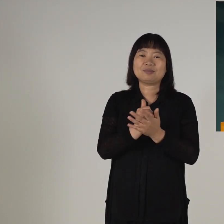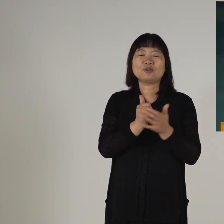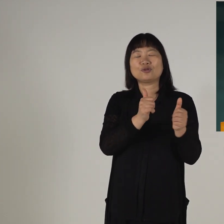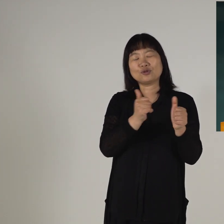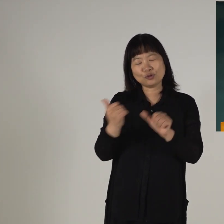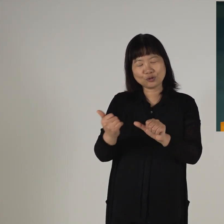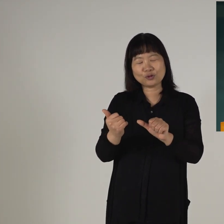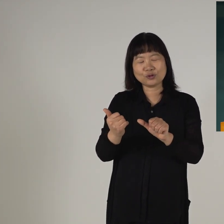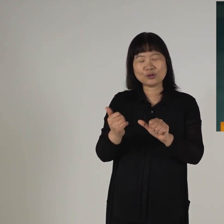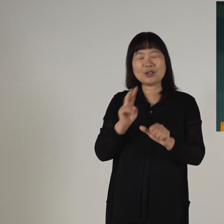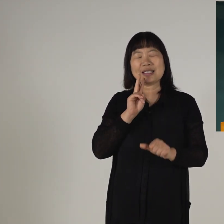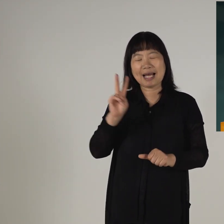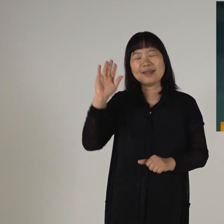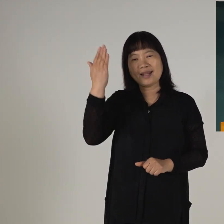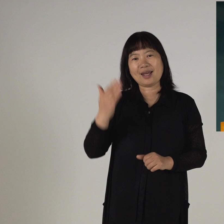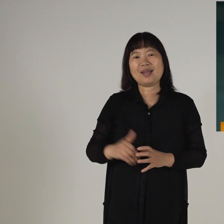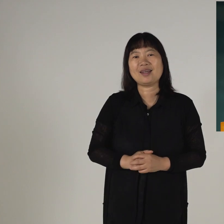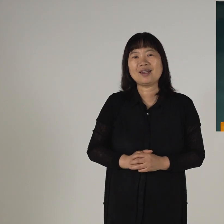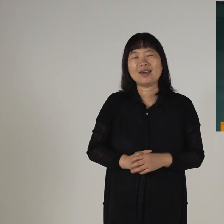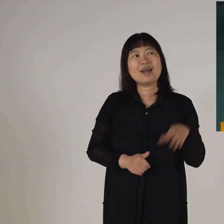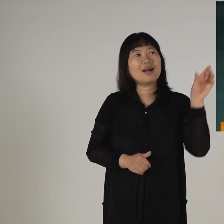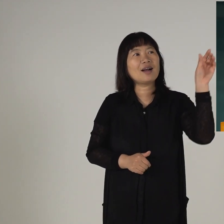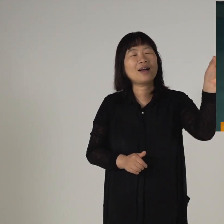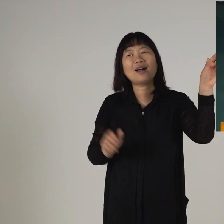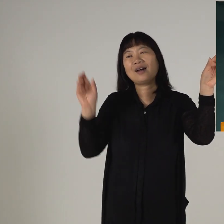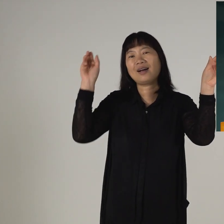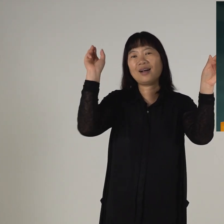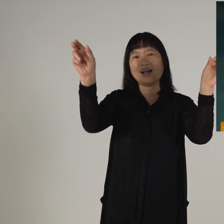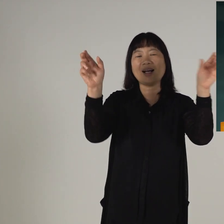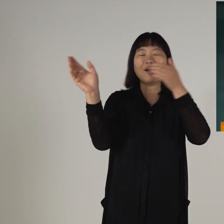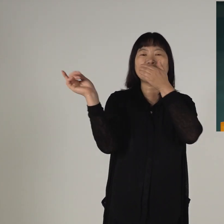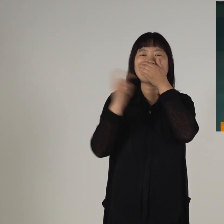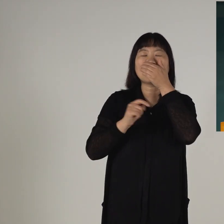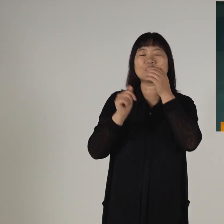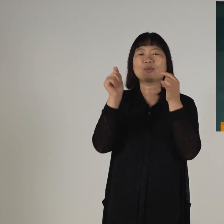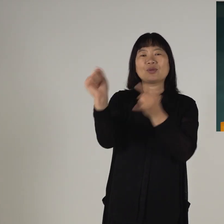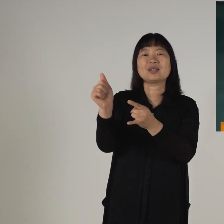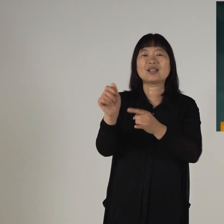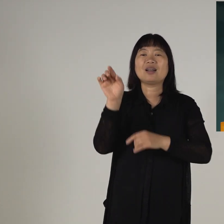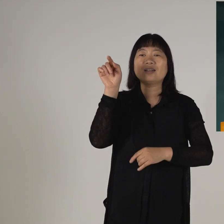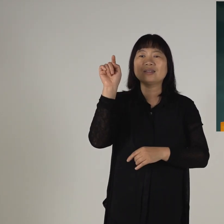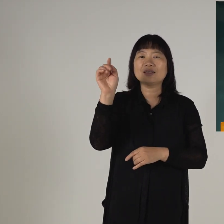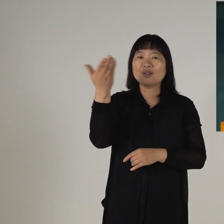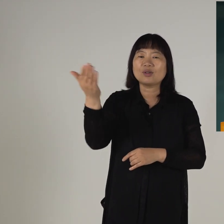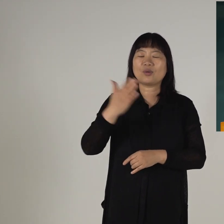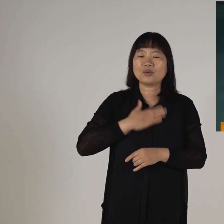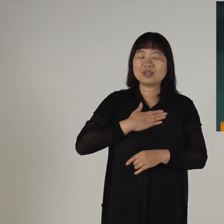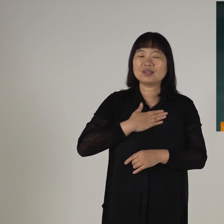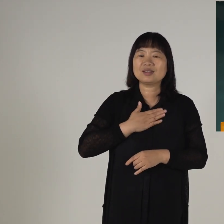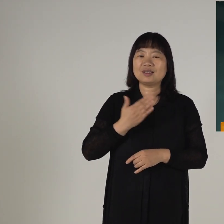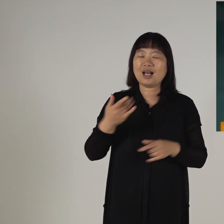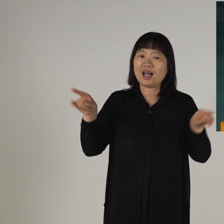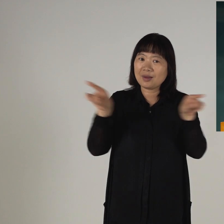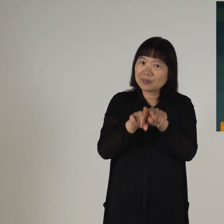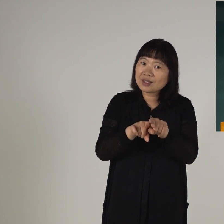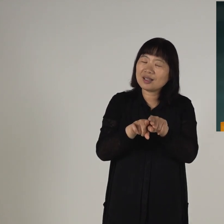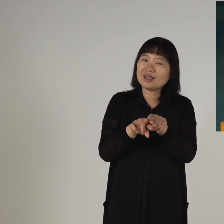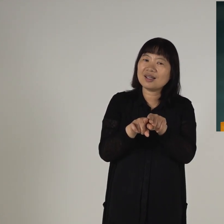죽어야 그 두 양편 좌편의 우편의 강도들에게 너희가 오늘 나와 함께